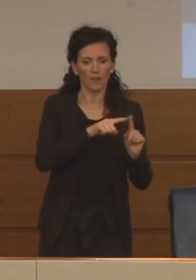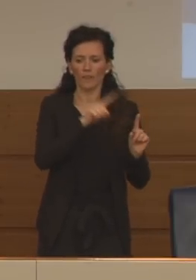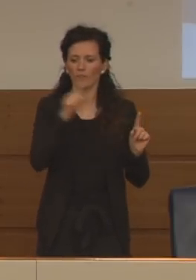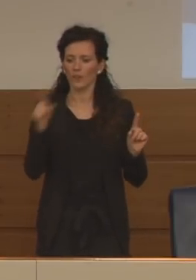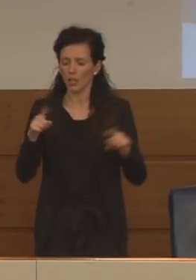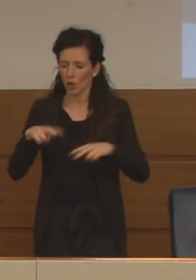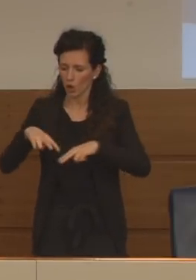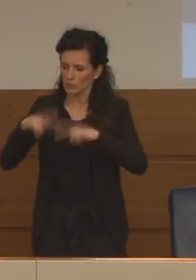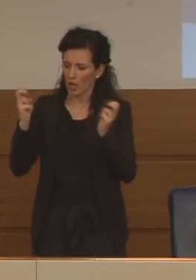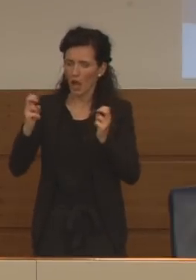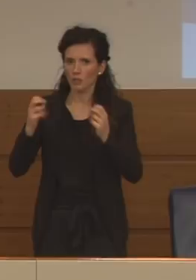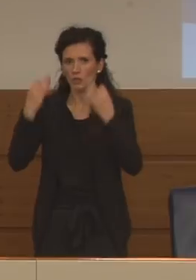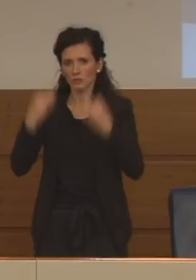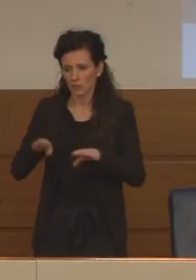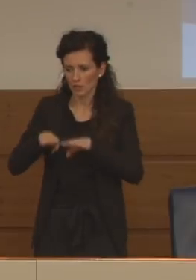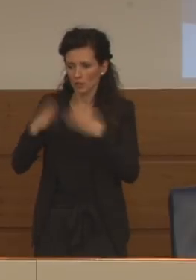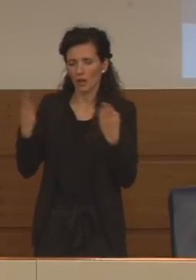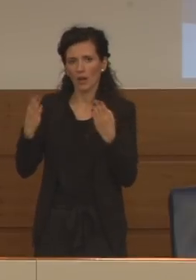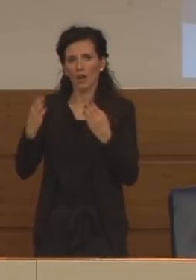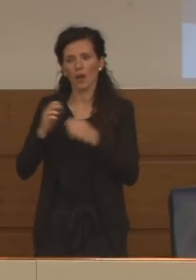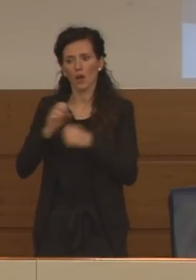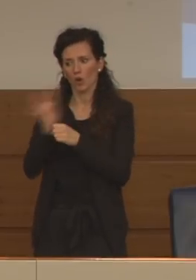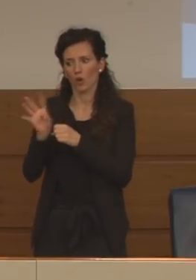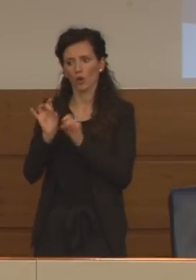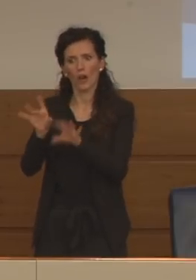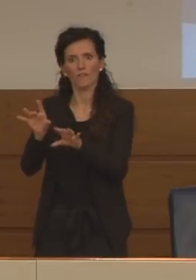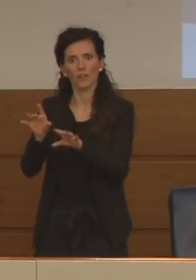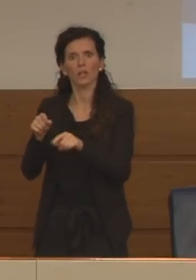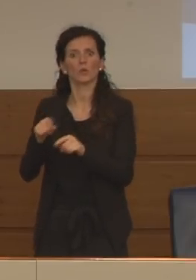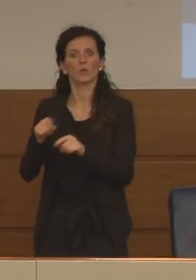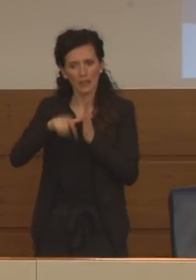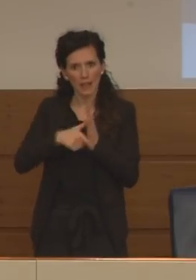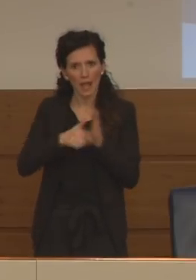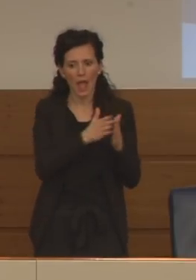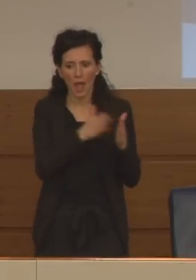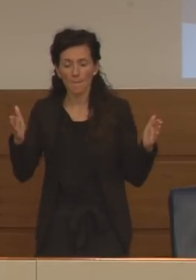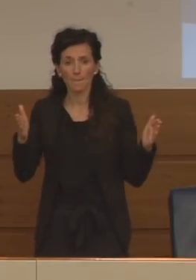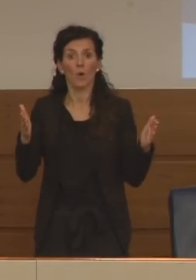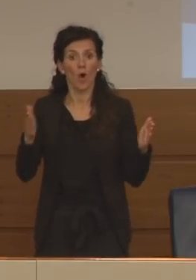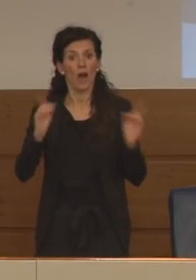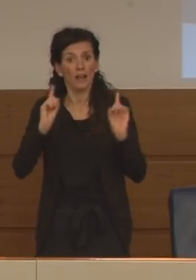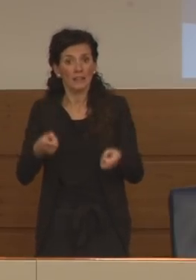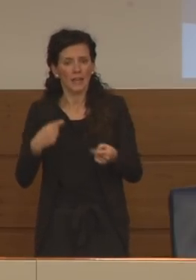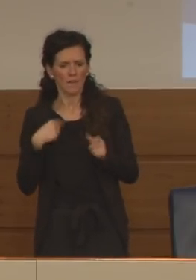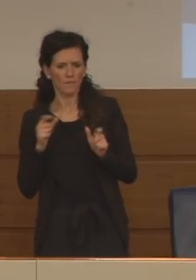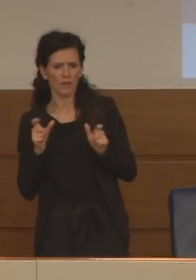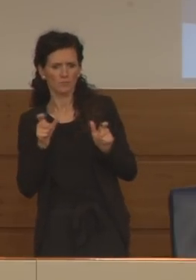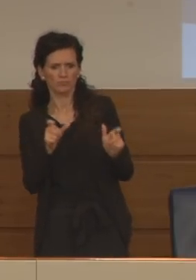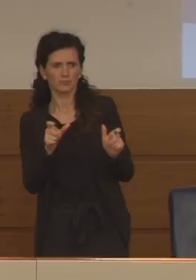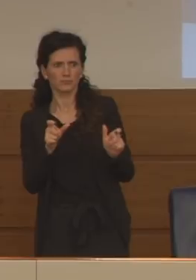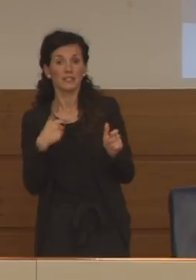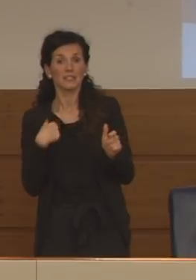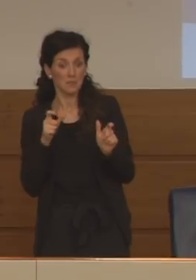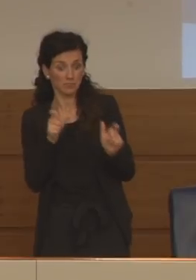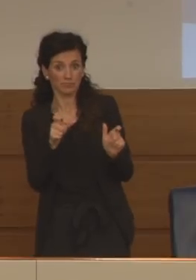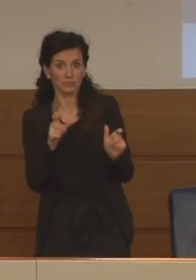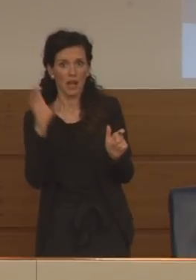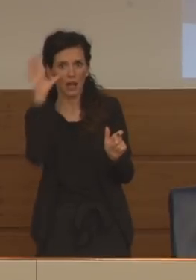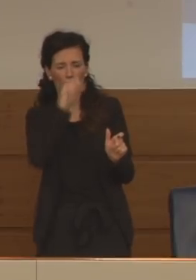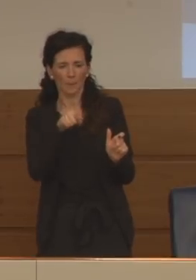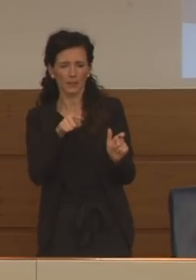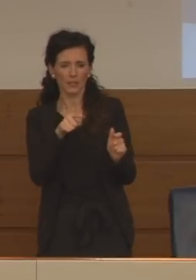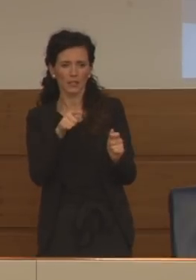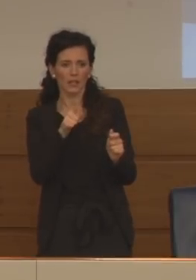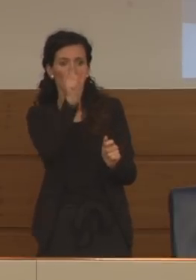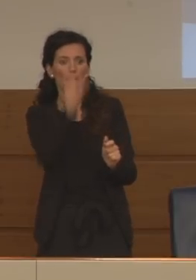questa è una delle sfide che dobbiamo cercare di chiudere perché in realtà prima intercettiamo e prima isoliamo le